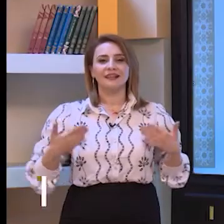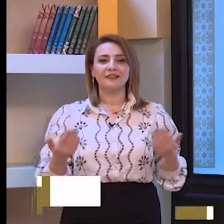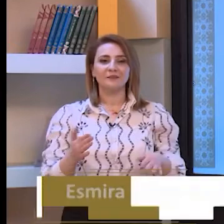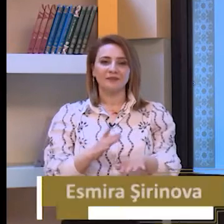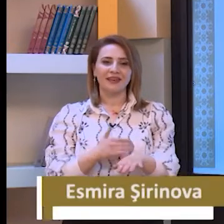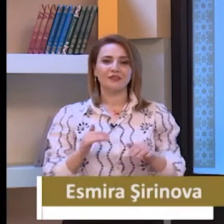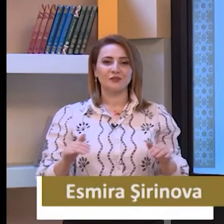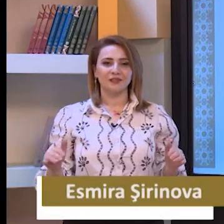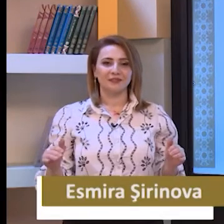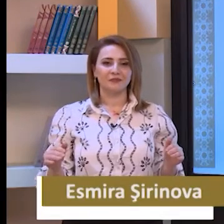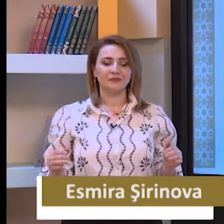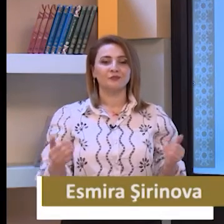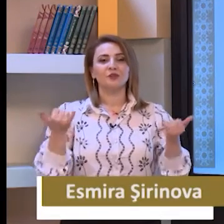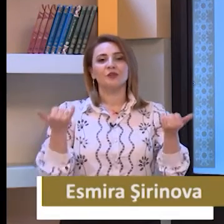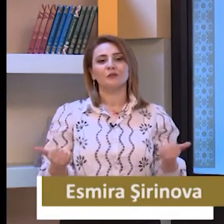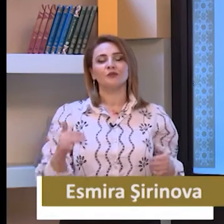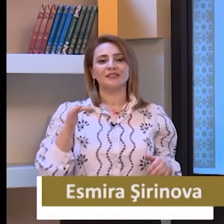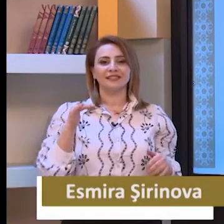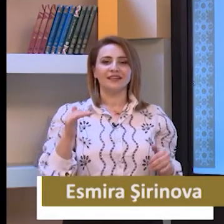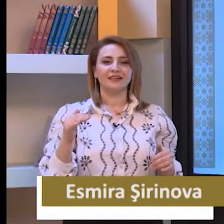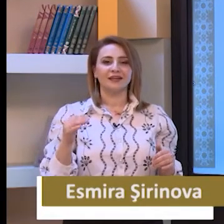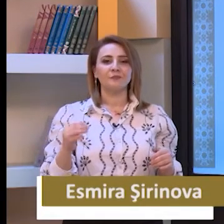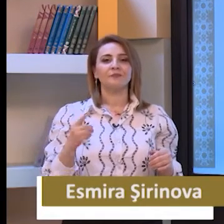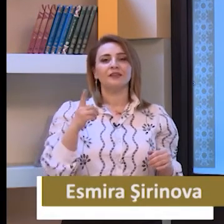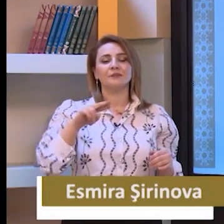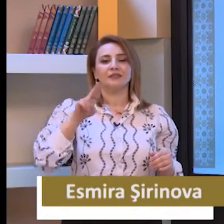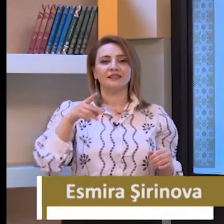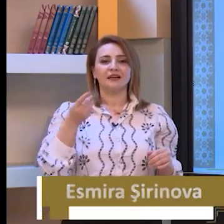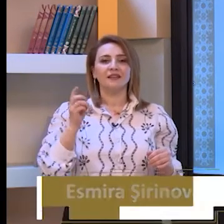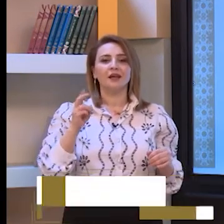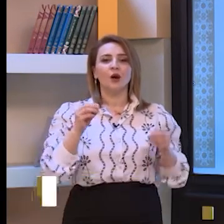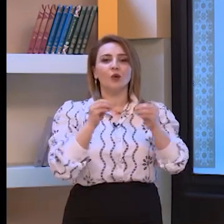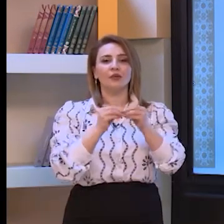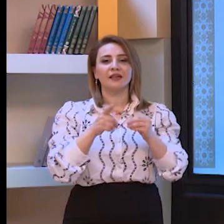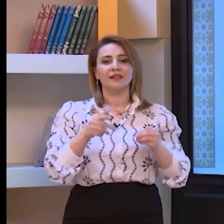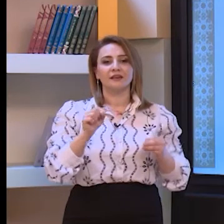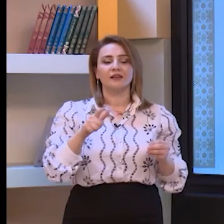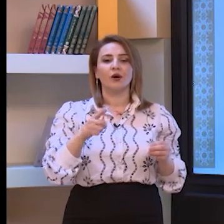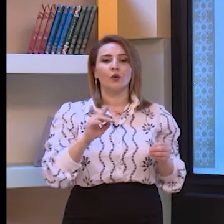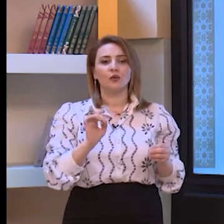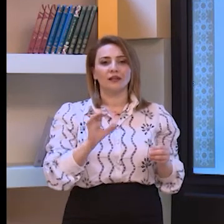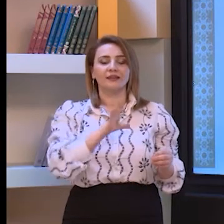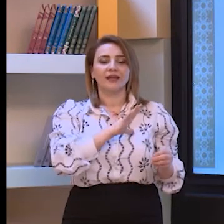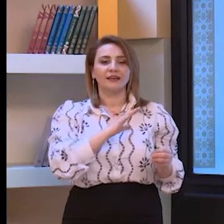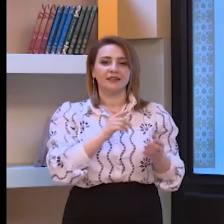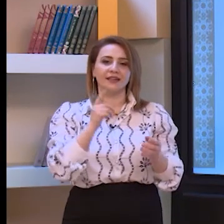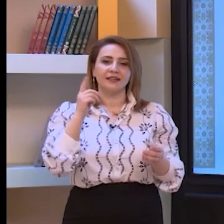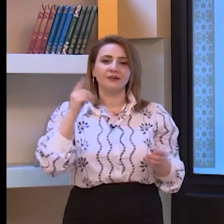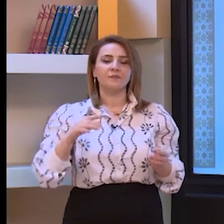Salam, əziz uşaqlar. Bugün sizlərlə 1-dən 10-a qədər olan ədədləri